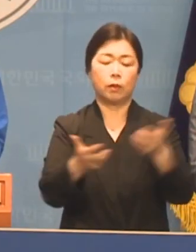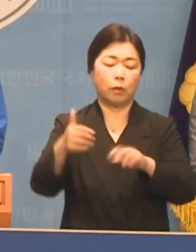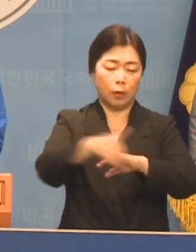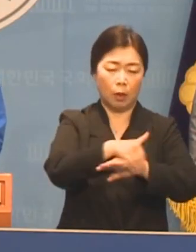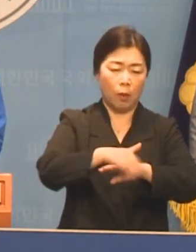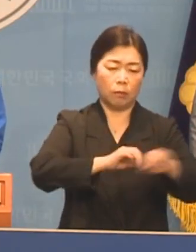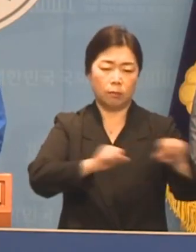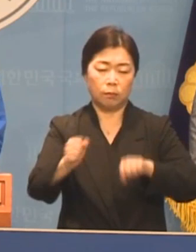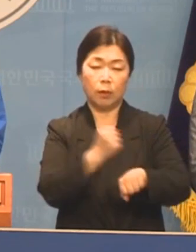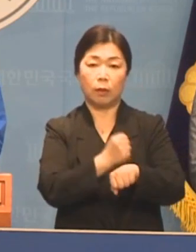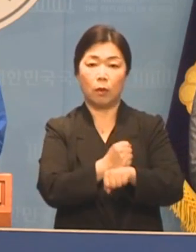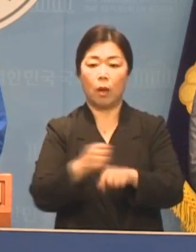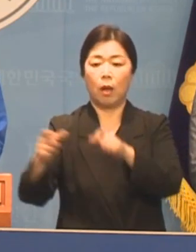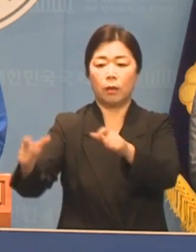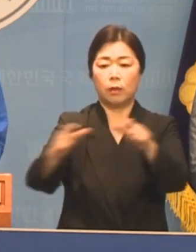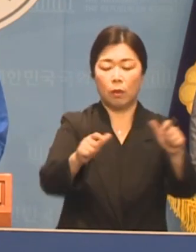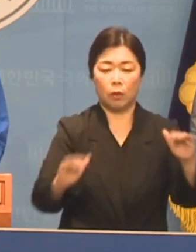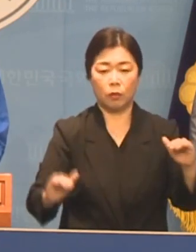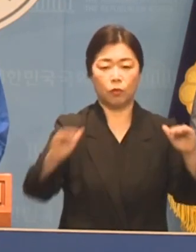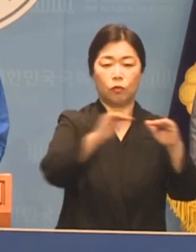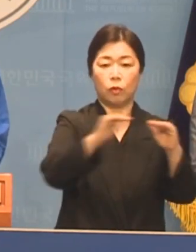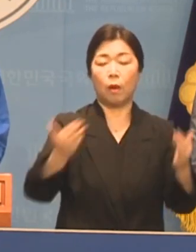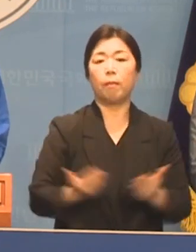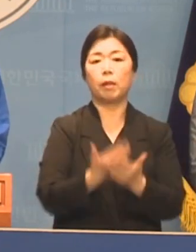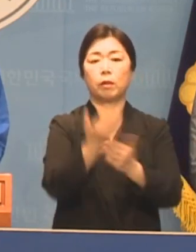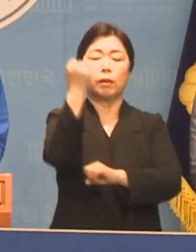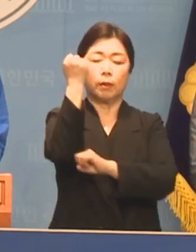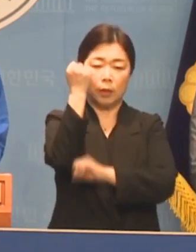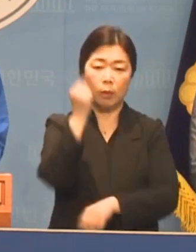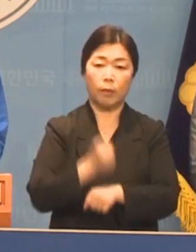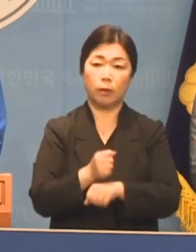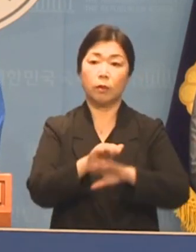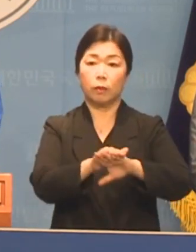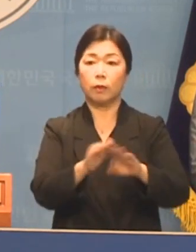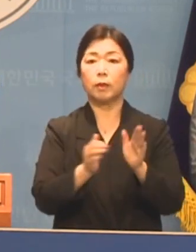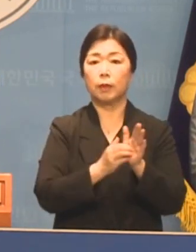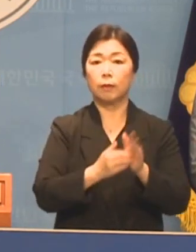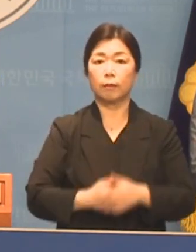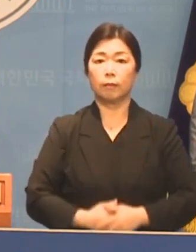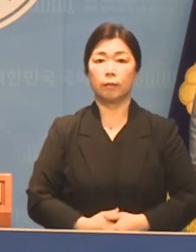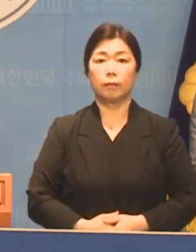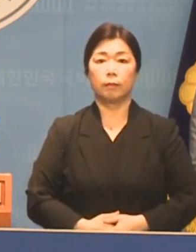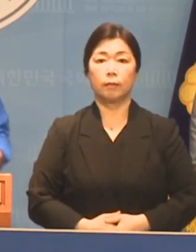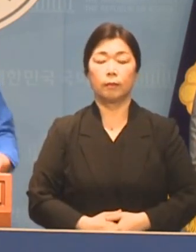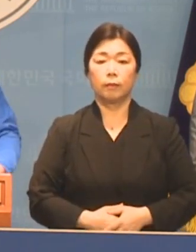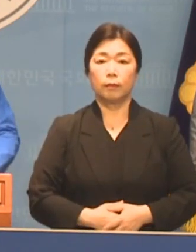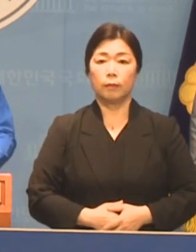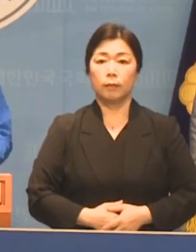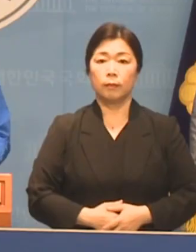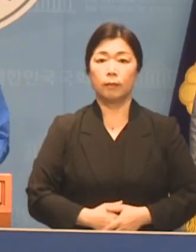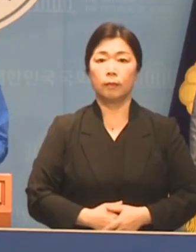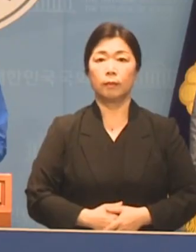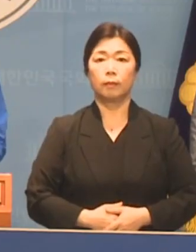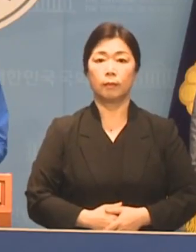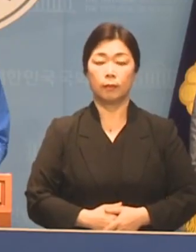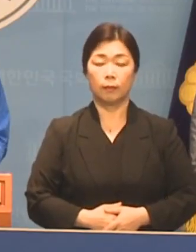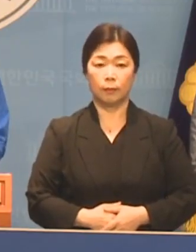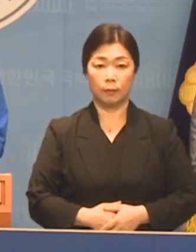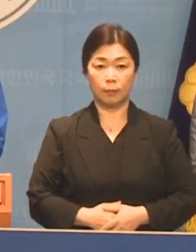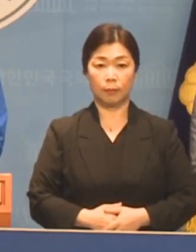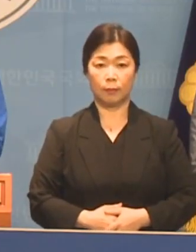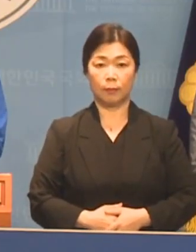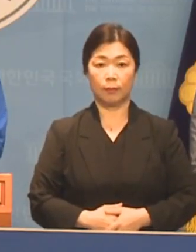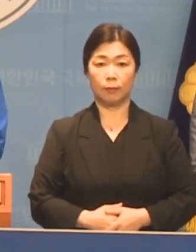실행하여 지역 균형 발전에 초석을 다졌습니다.